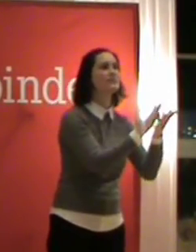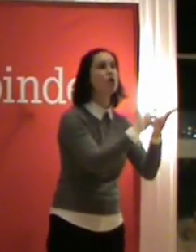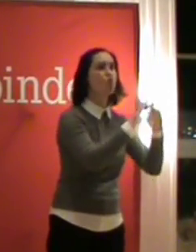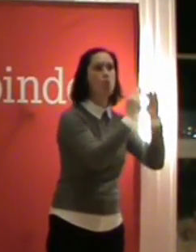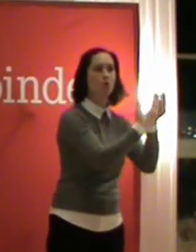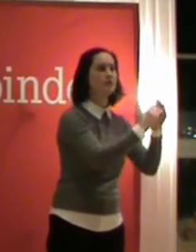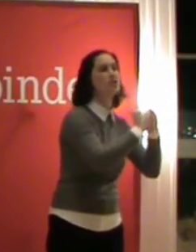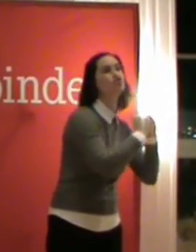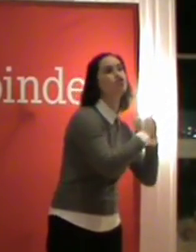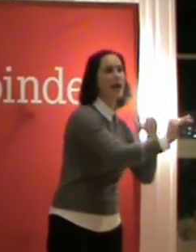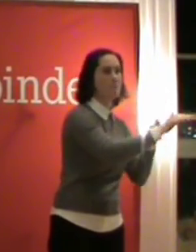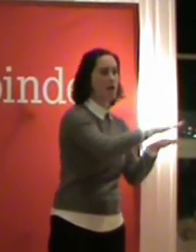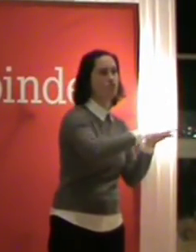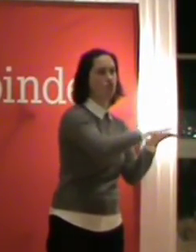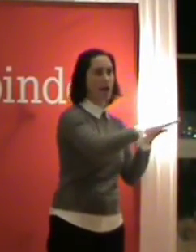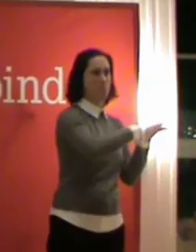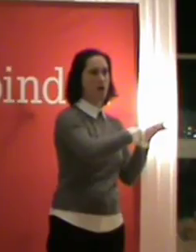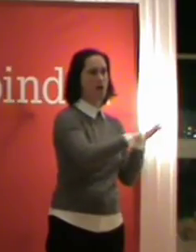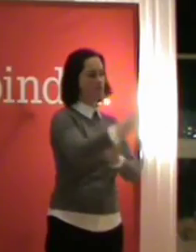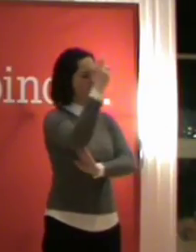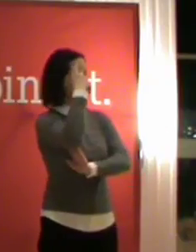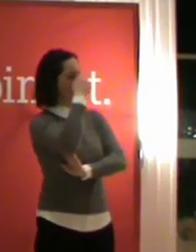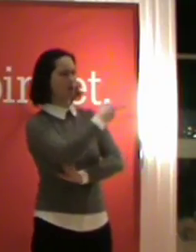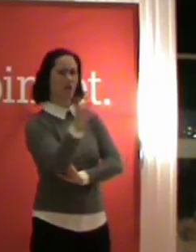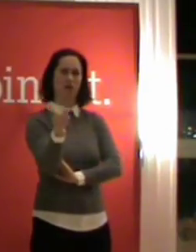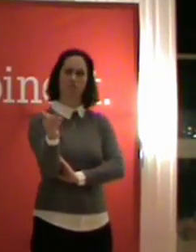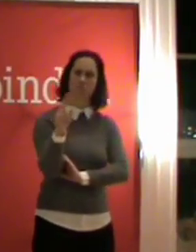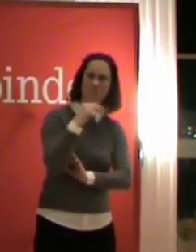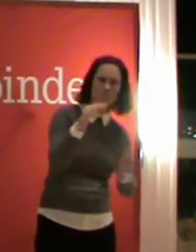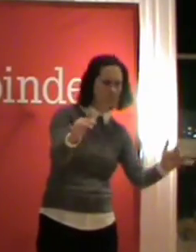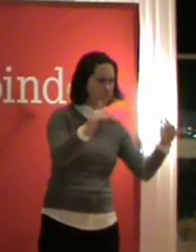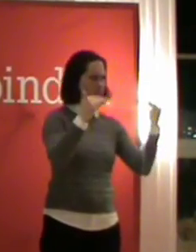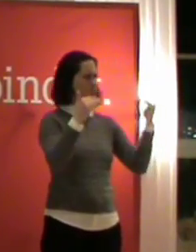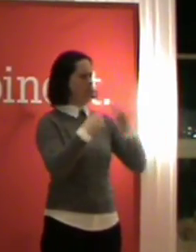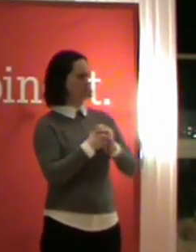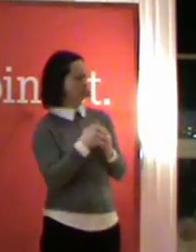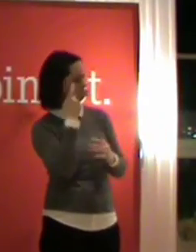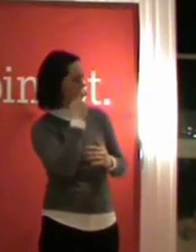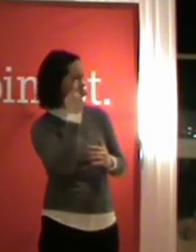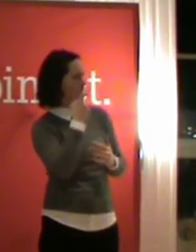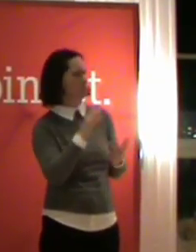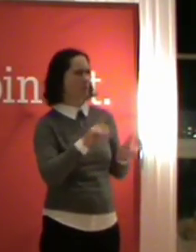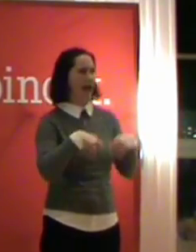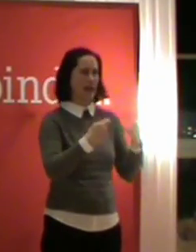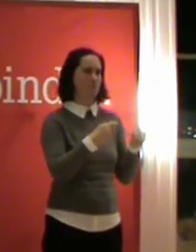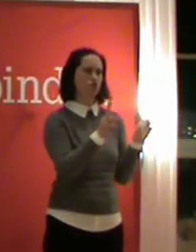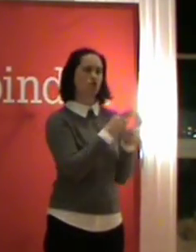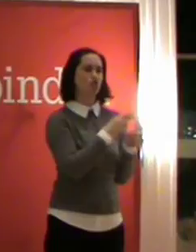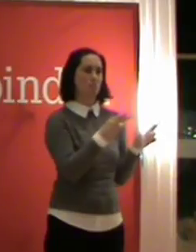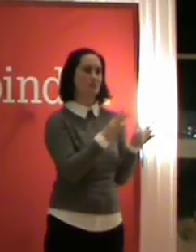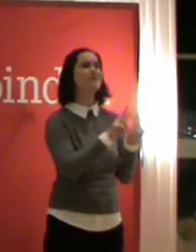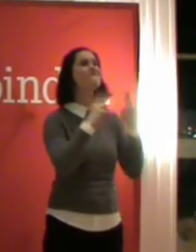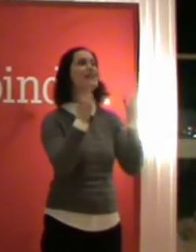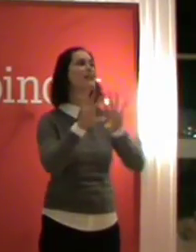das Wissenschaft? Der eine oder andere schaut mich an. Wir kommen wahrscheinlich zu dem Ergebnis, nee, ist es